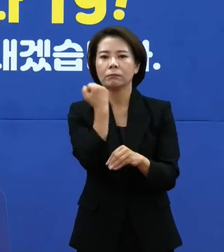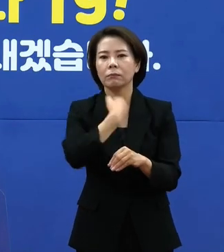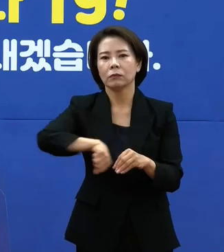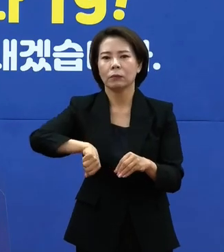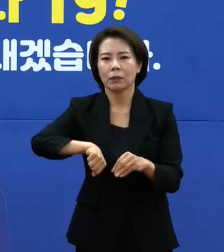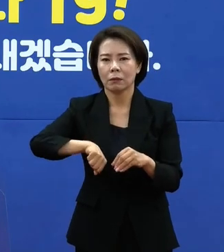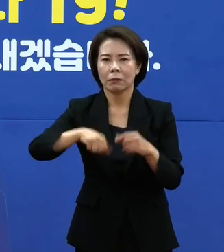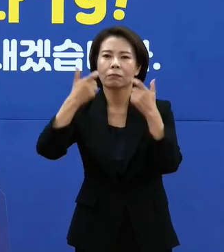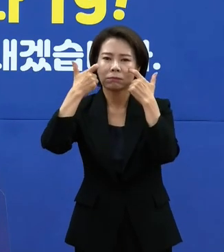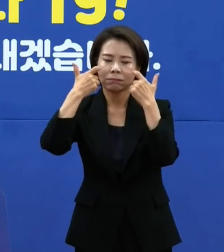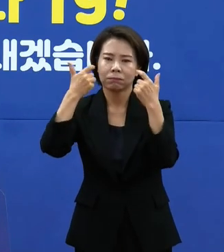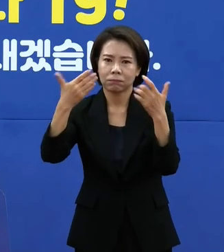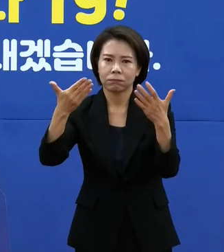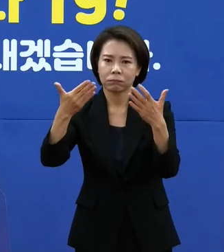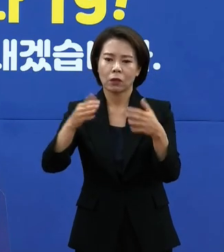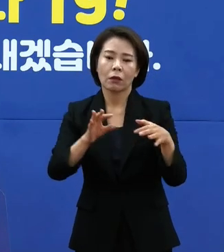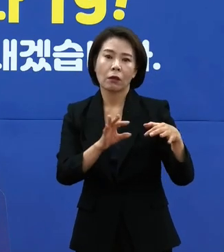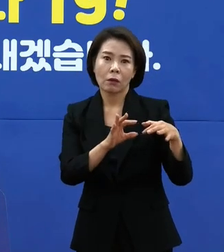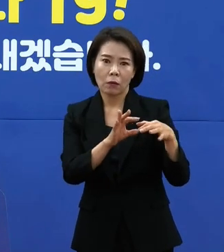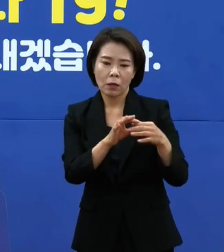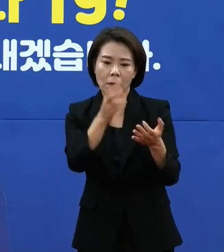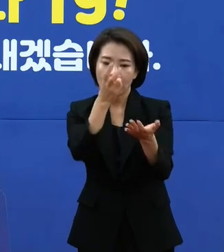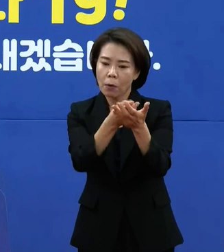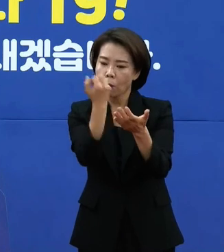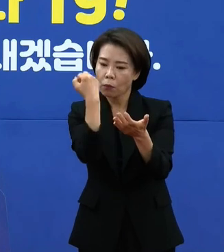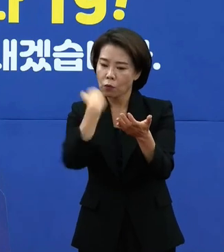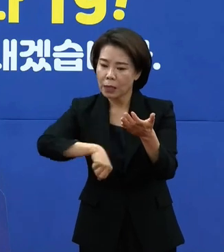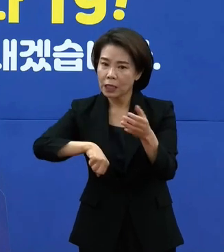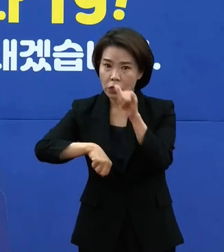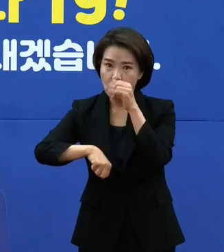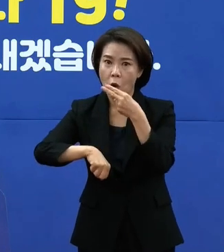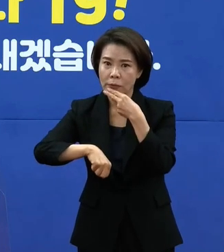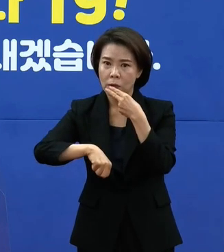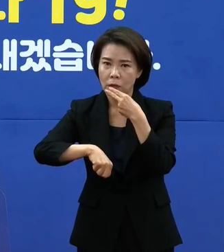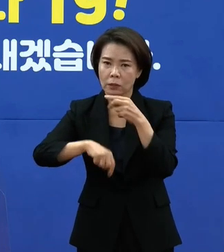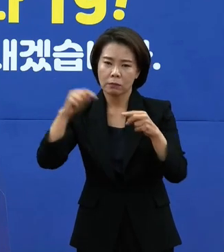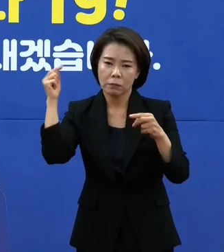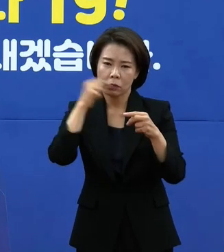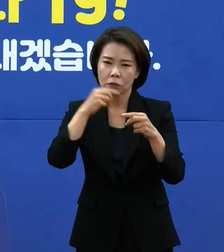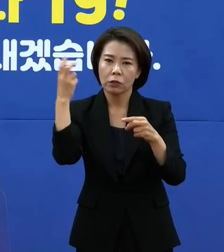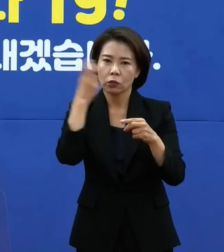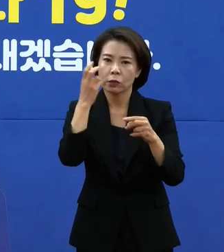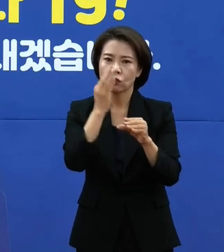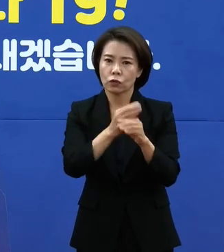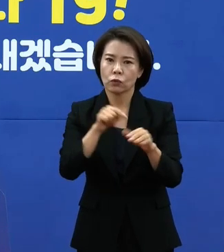정황이 확인되고 있어 관련 법 위반 사항에 대해서는 철저히 조치할 예정입니다.